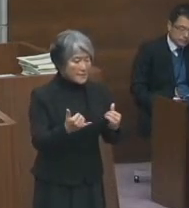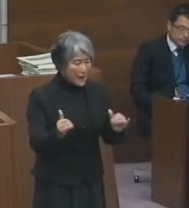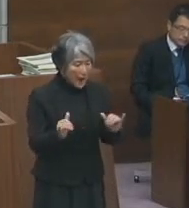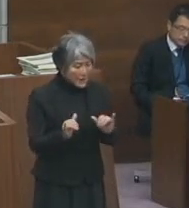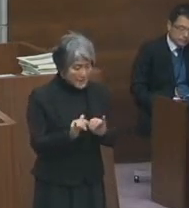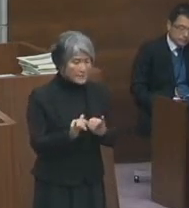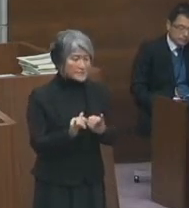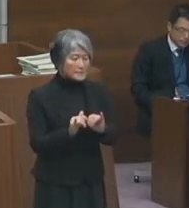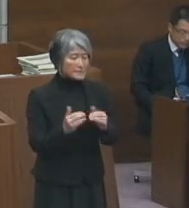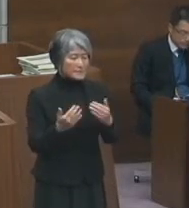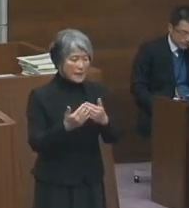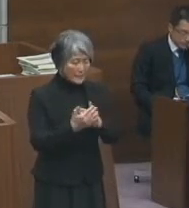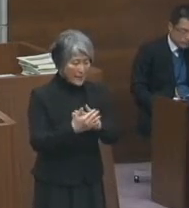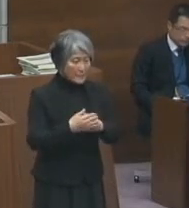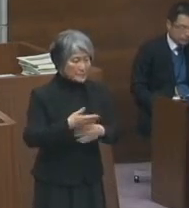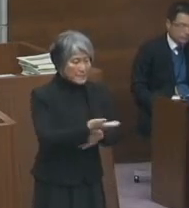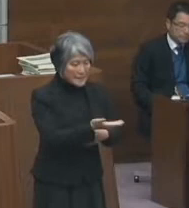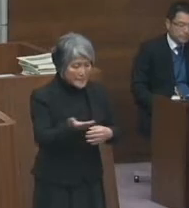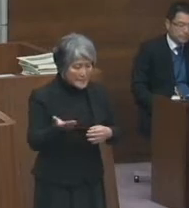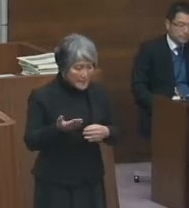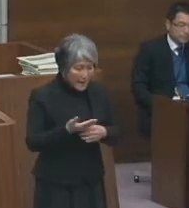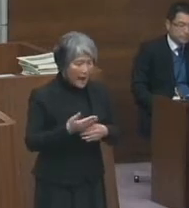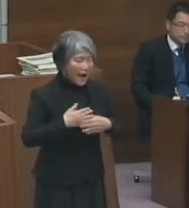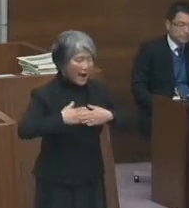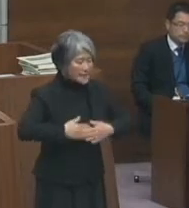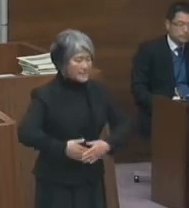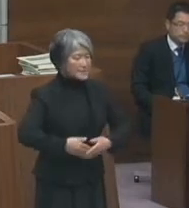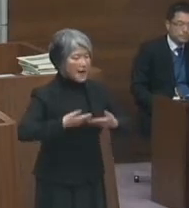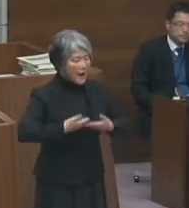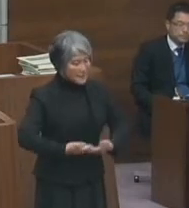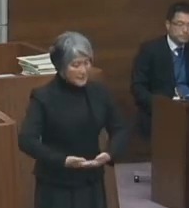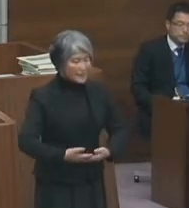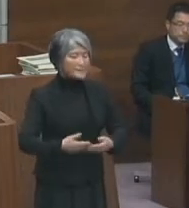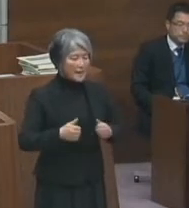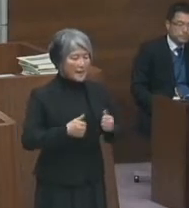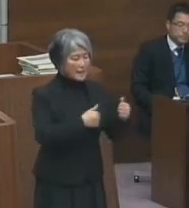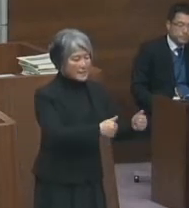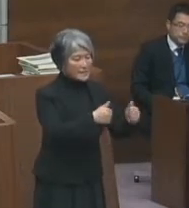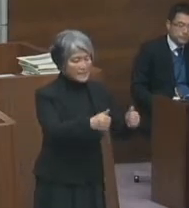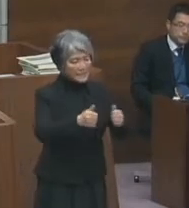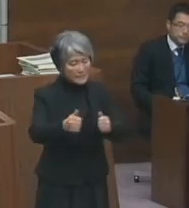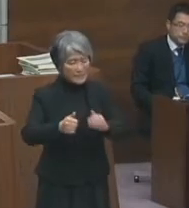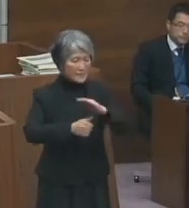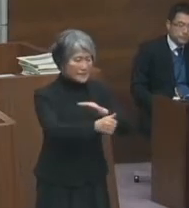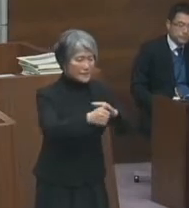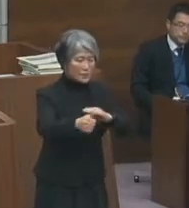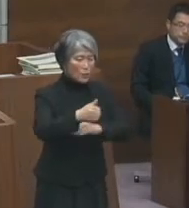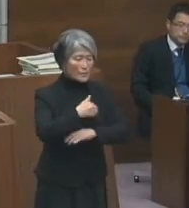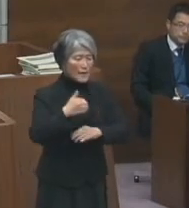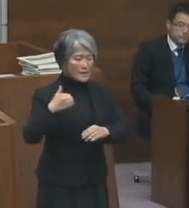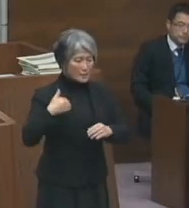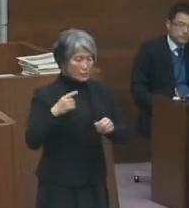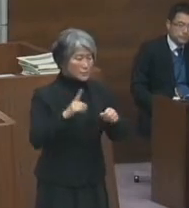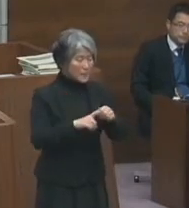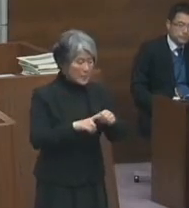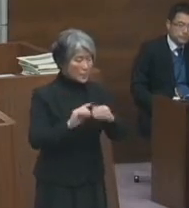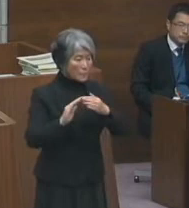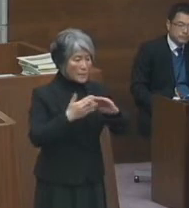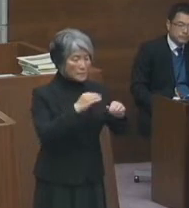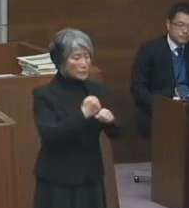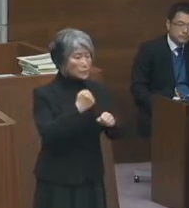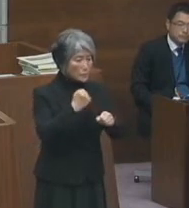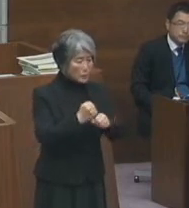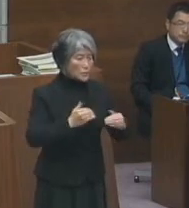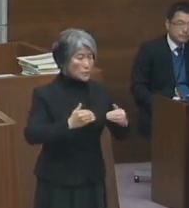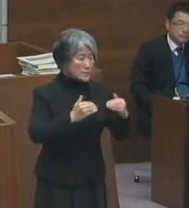全で快適に移動し、暮らすことのできるすべての人に優しい街づくりを推進しており、本年1月には、交通事